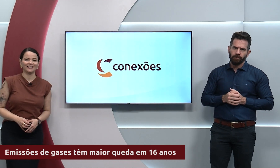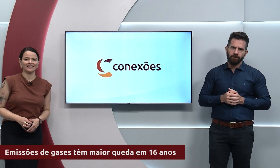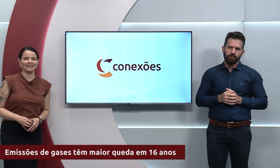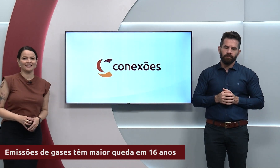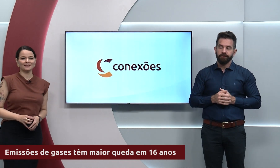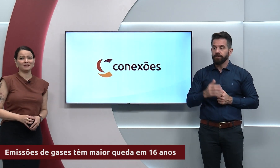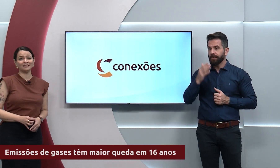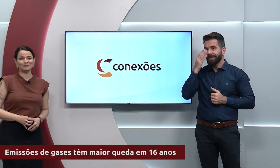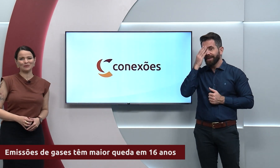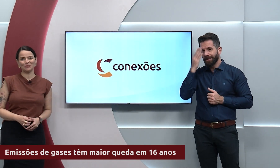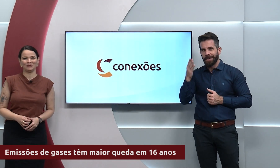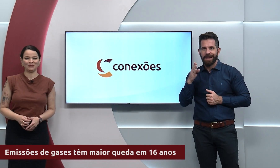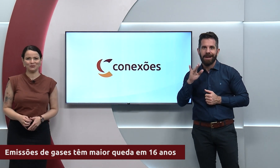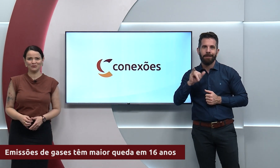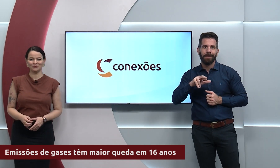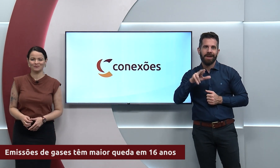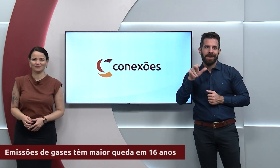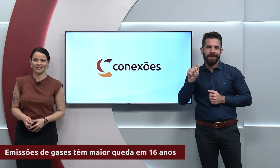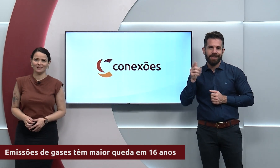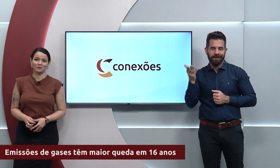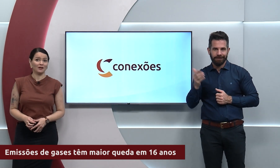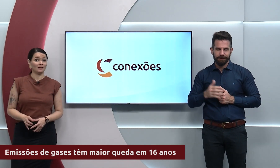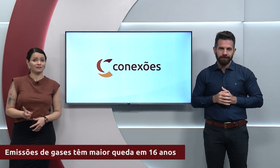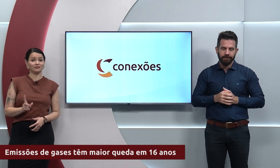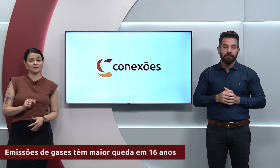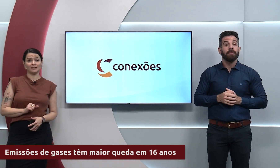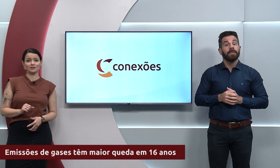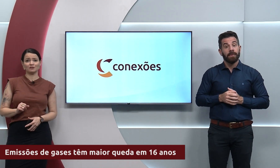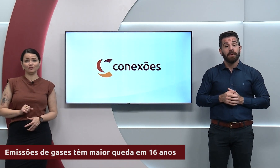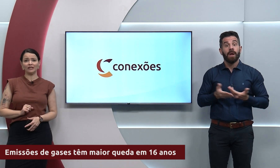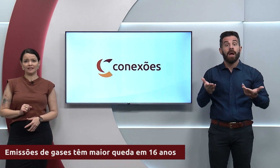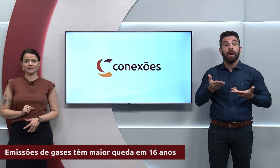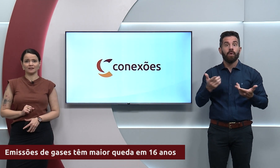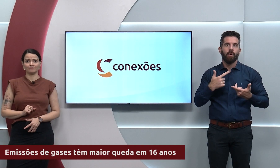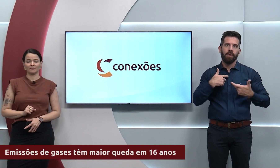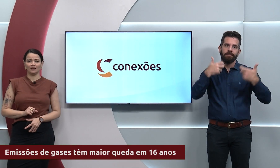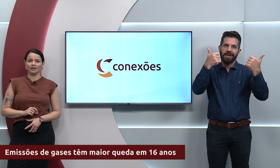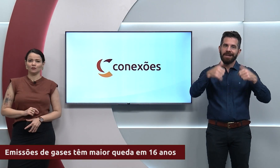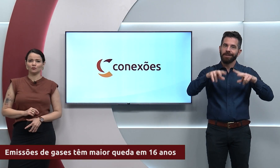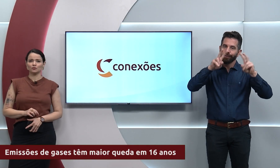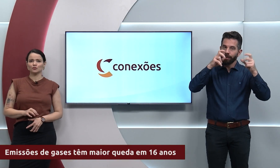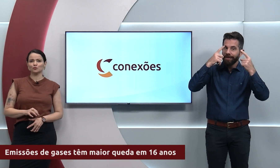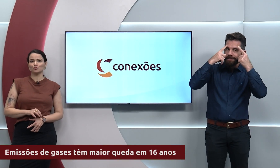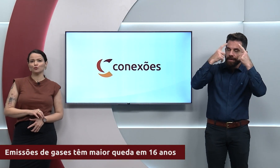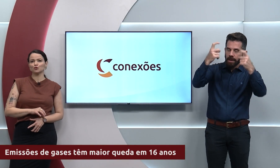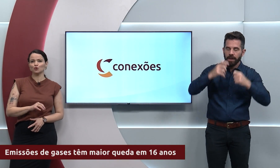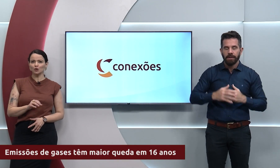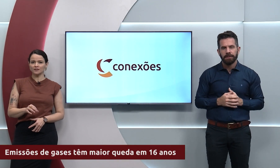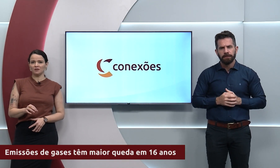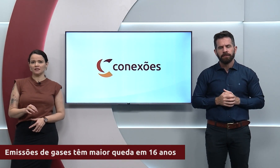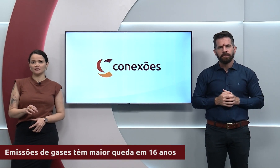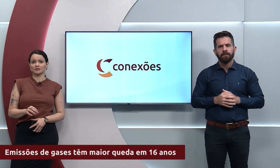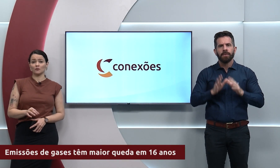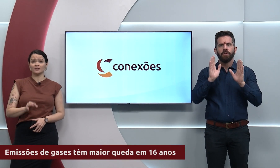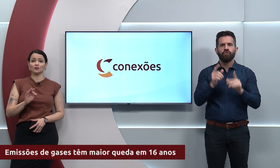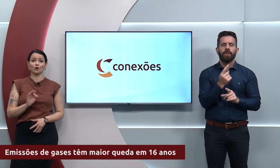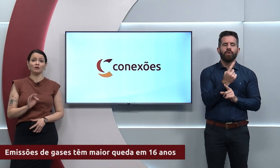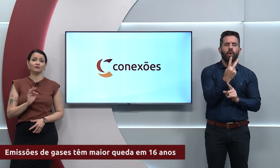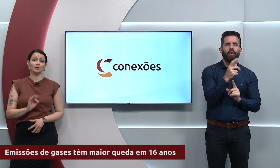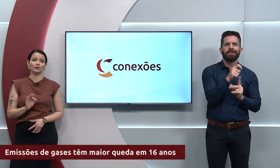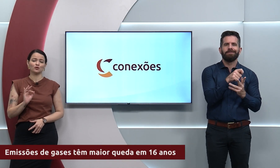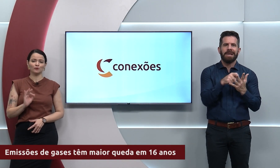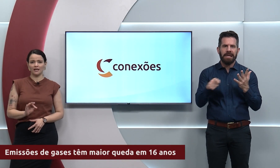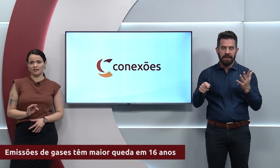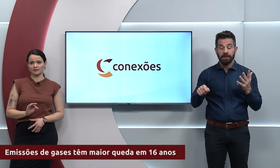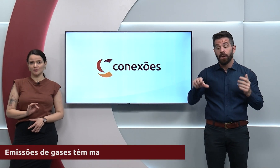A gente agradece a Briana pelo conteúdo. Bom, e agora vamos falar sobre violência. Nos últimos 12 meses, quase